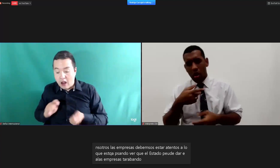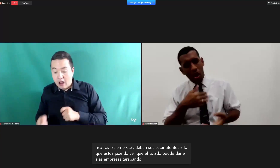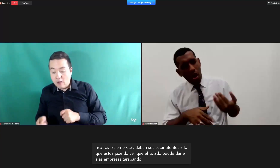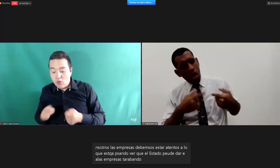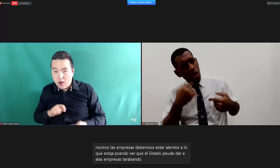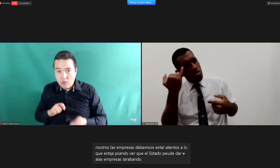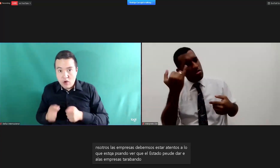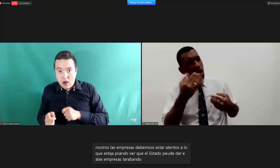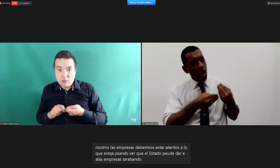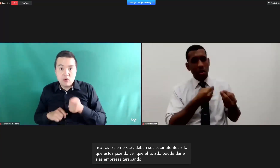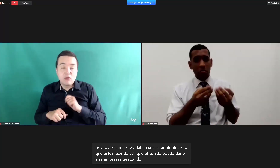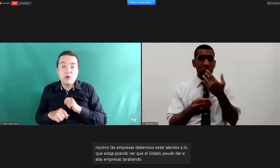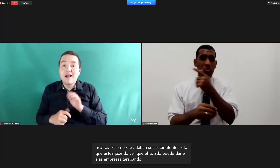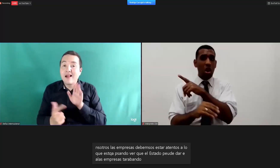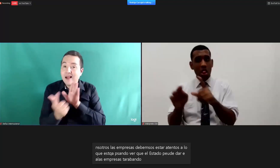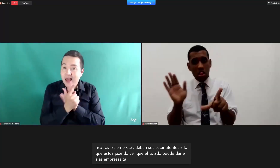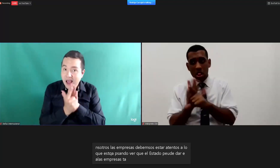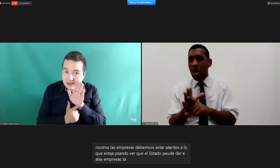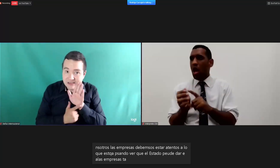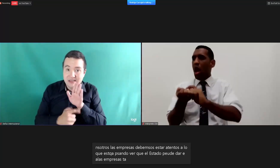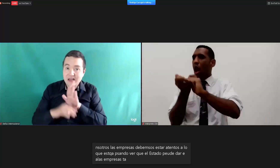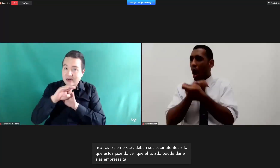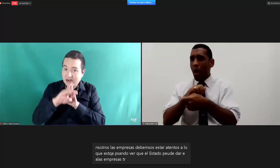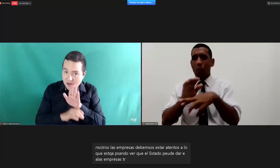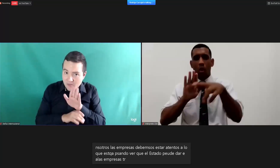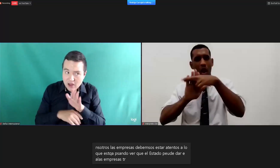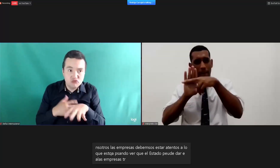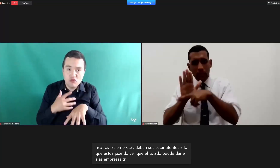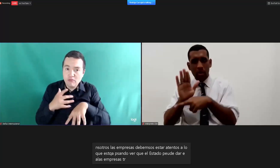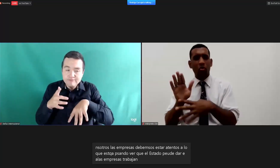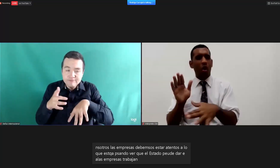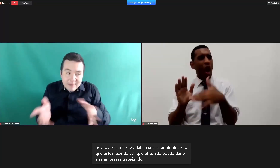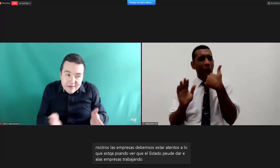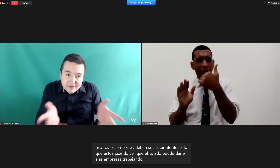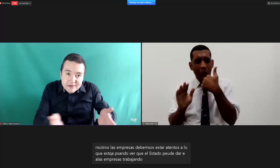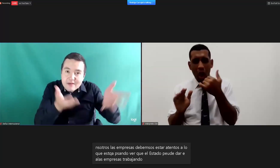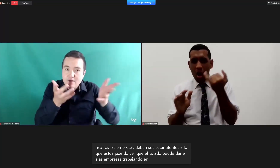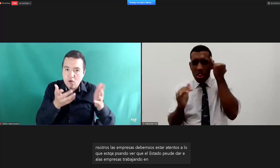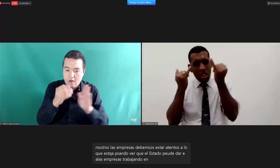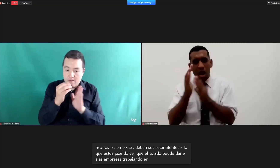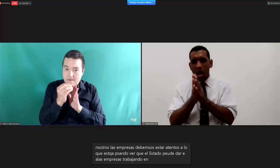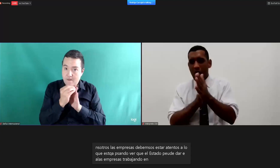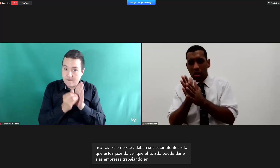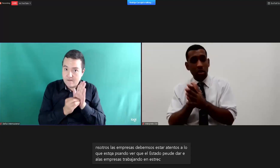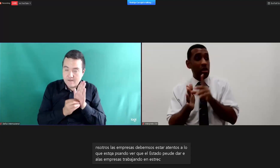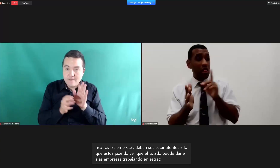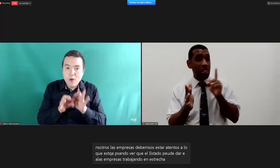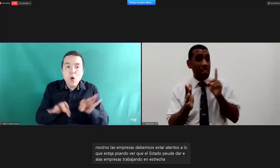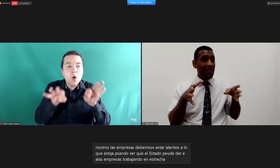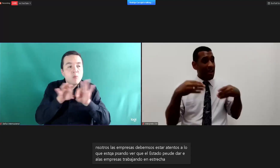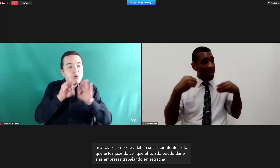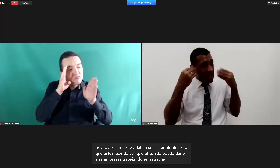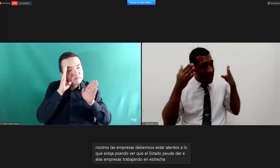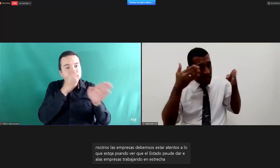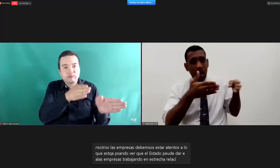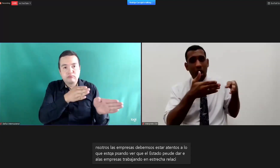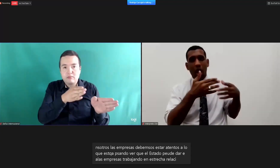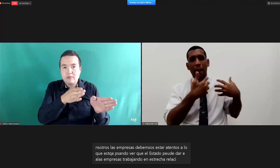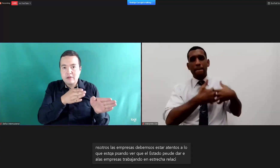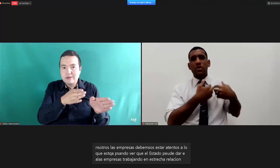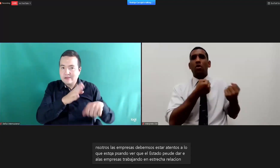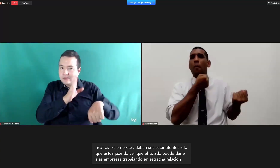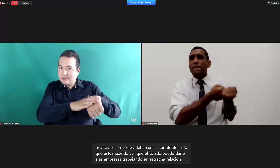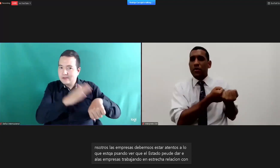reglamento, ley, incentivo que sea, es tremendamente importante que sea dirigido hacia las empresas, porque es una manera